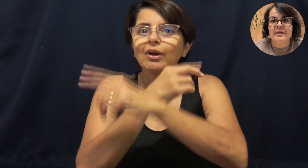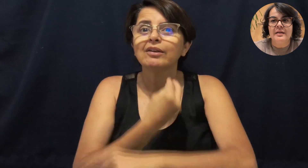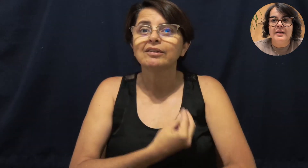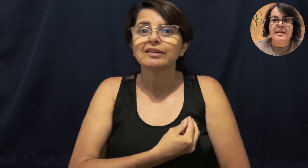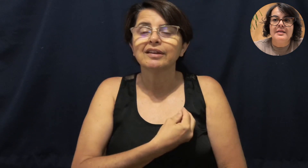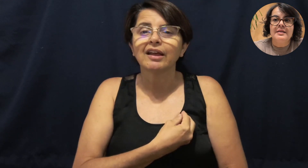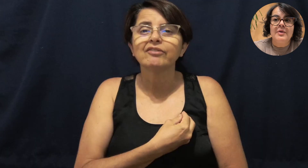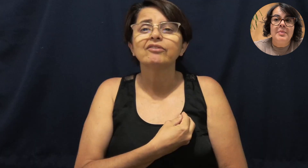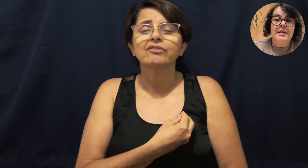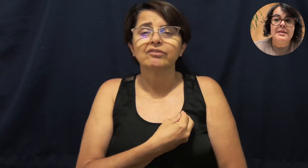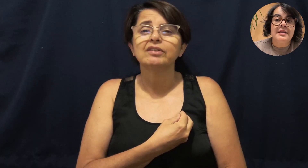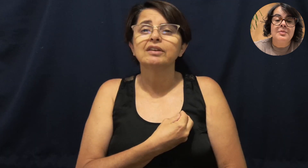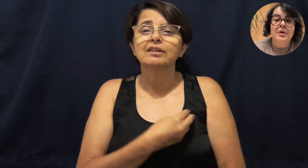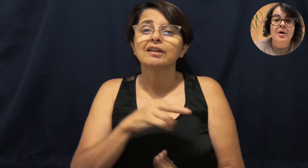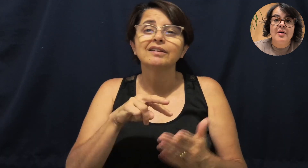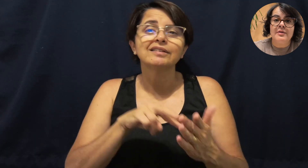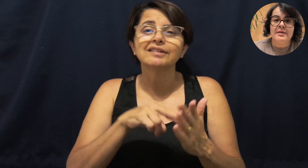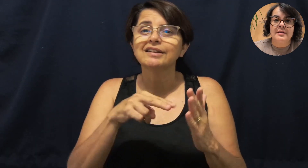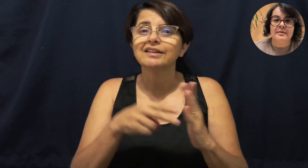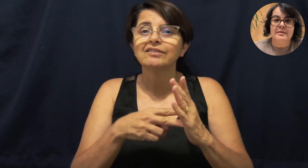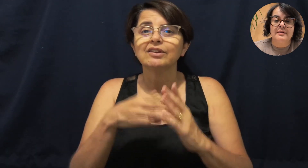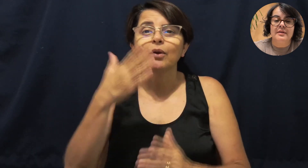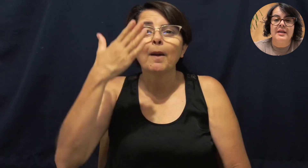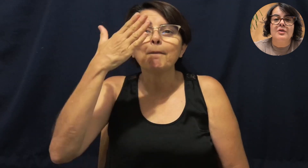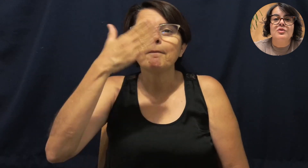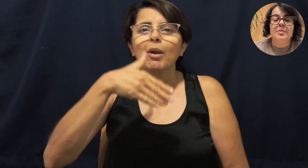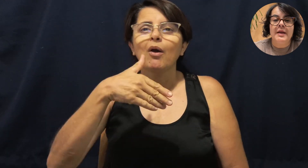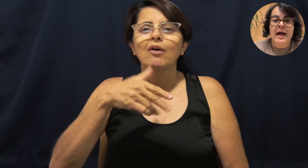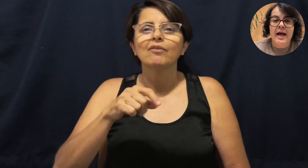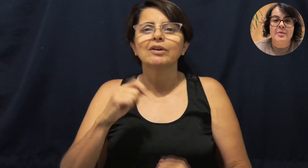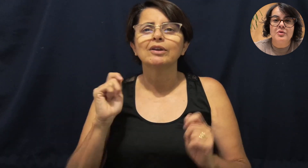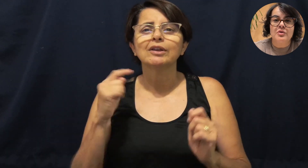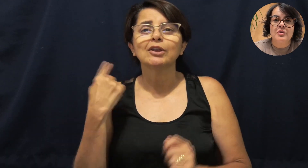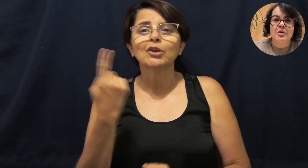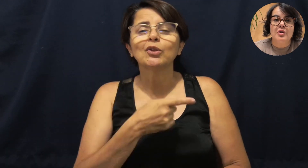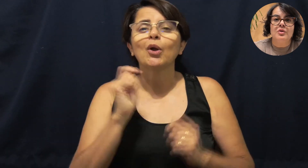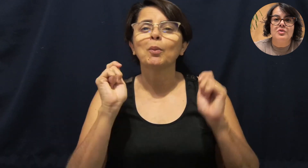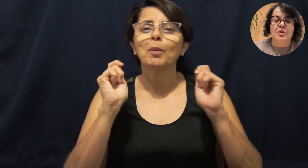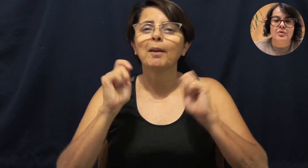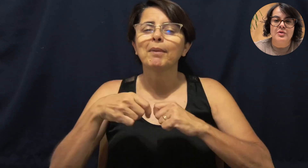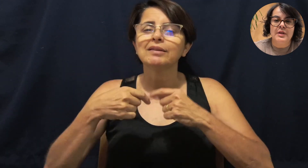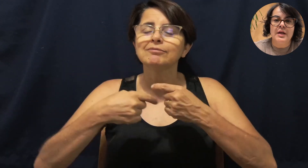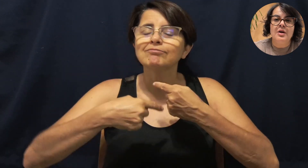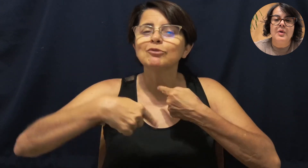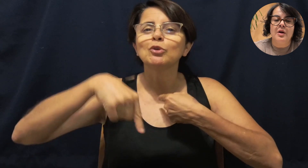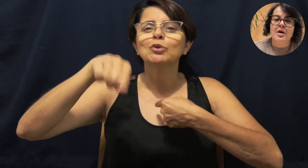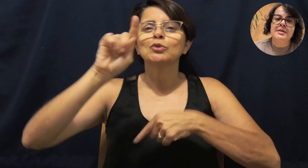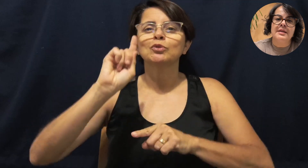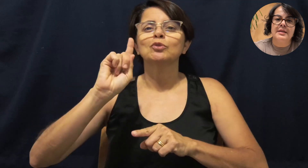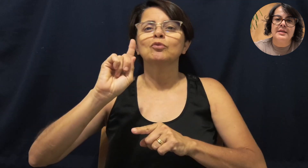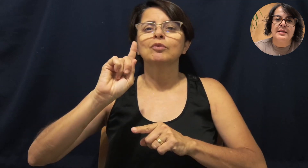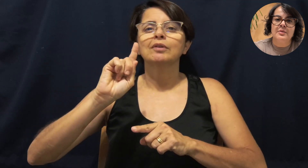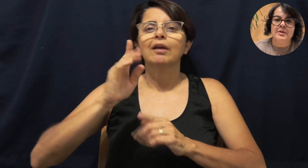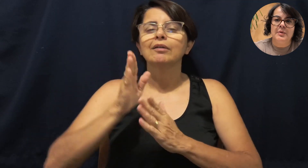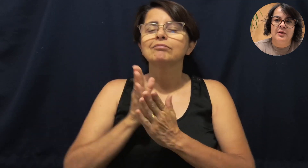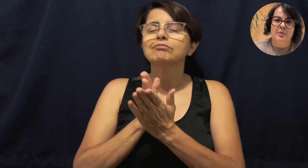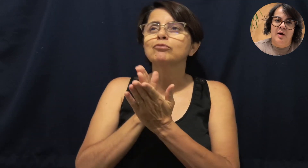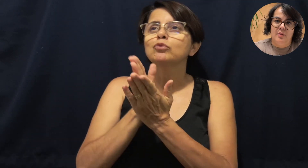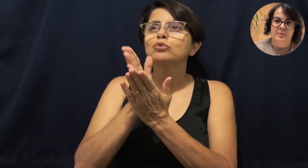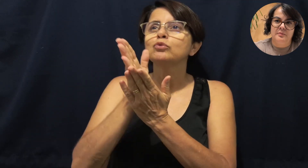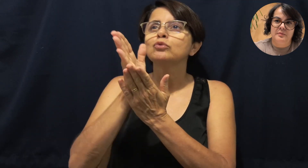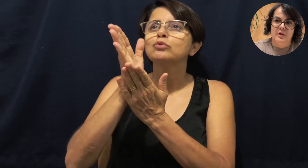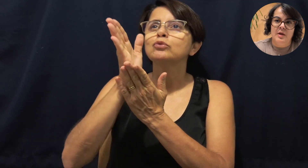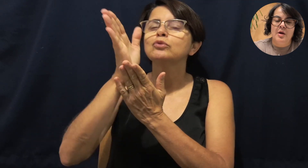vida são apenas as provas que, ao superarmos, nos conduzirão à nossa ascensão